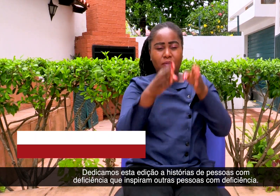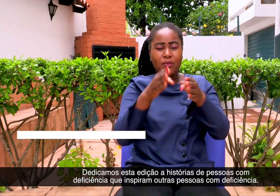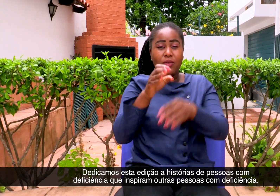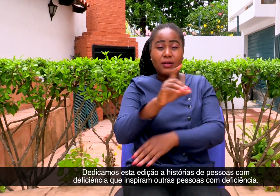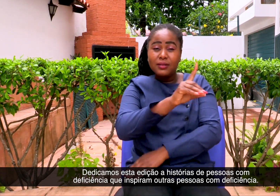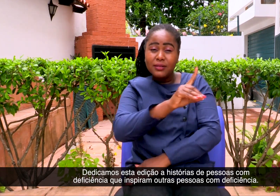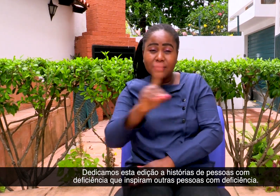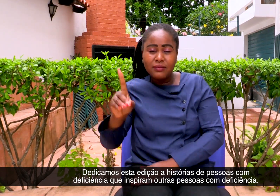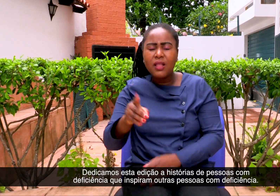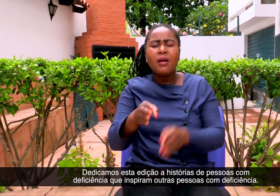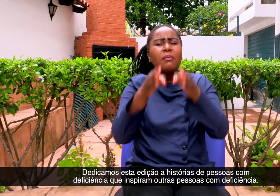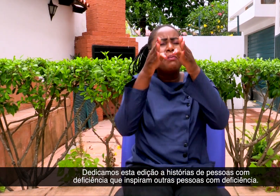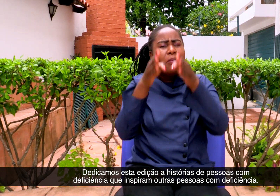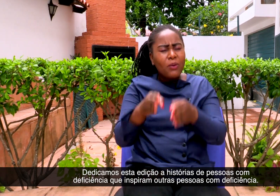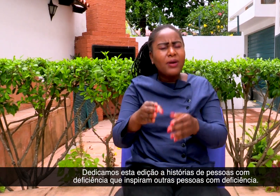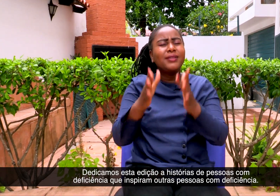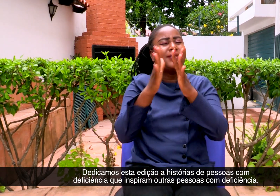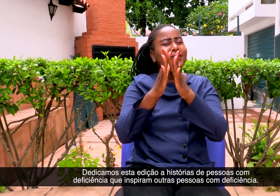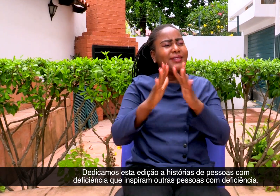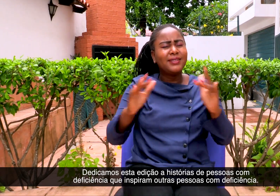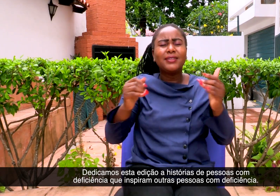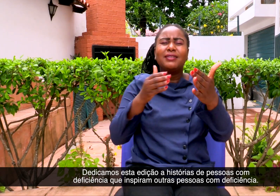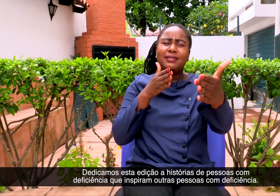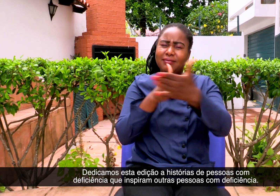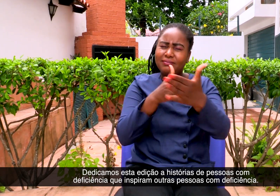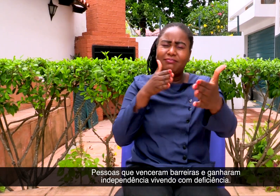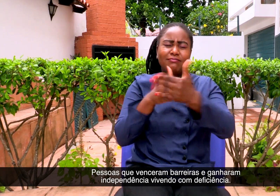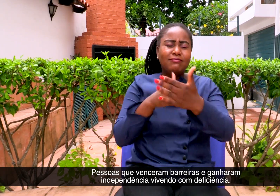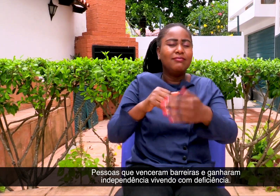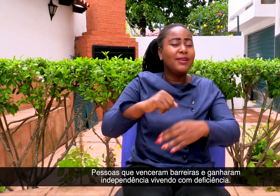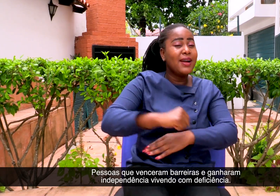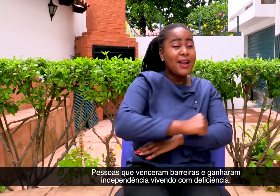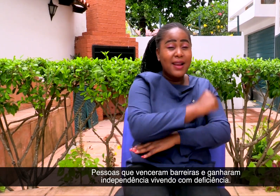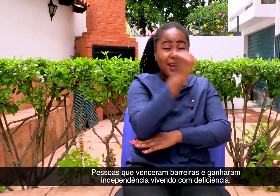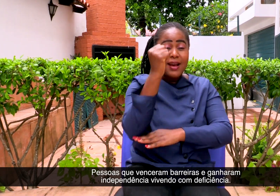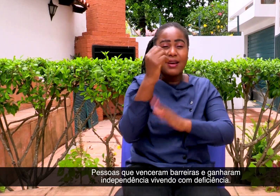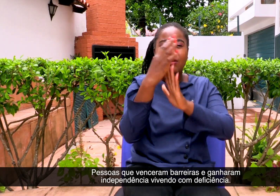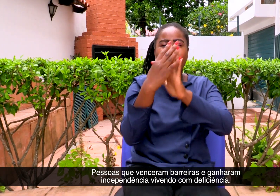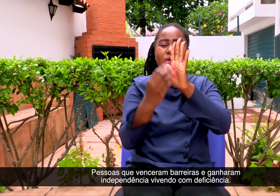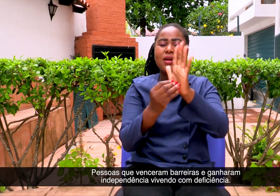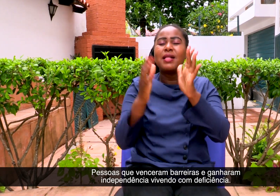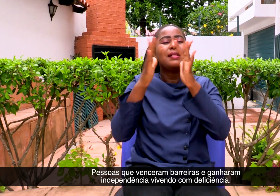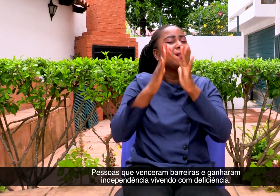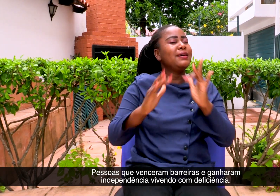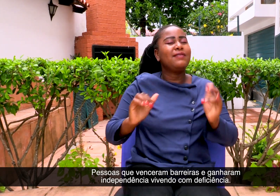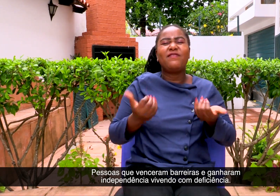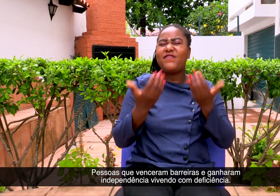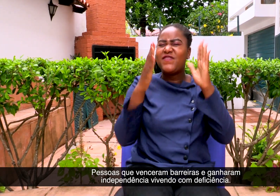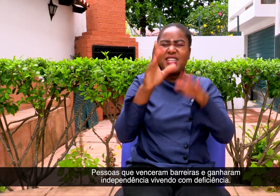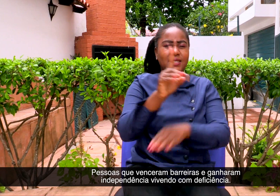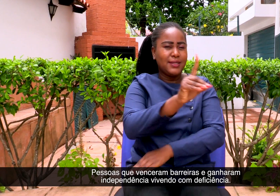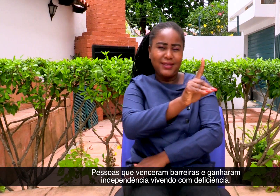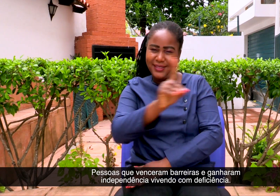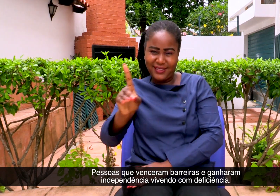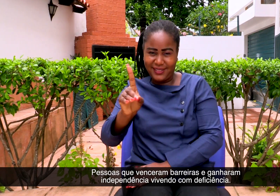com deficiência que inspiram outras pessoas com deficiência. Pessoas que venceram barreiras e ganharam